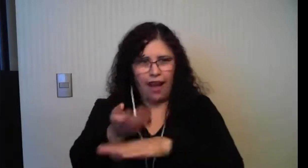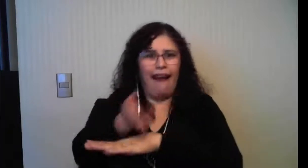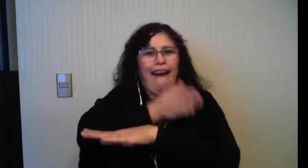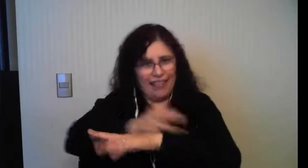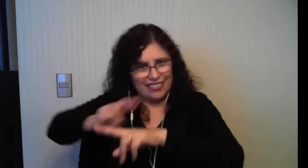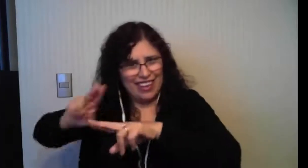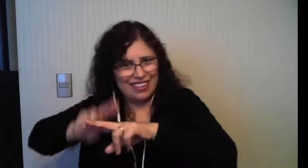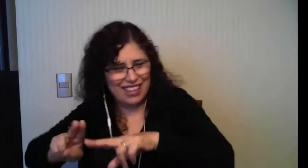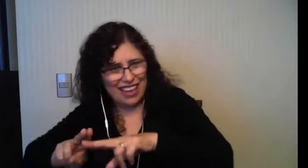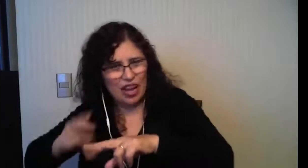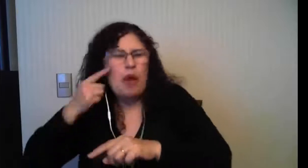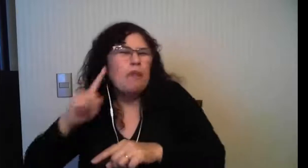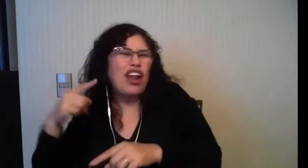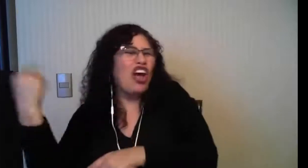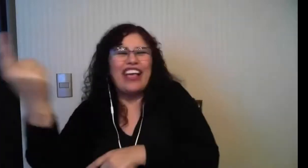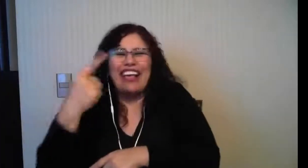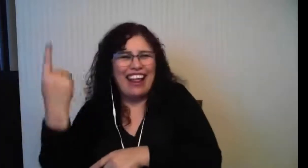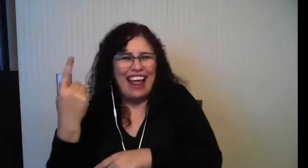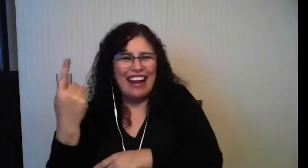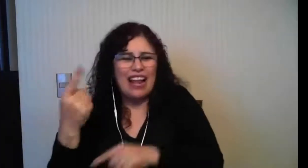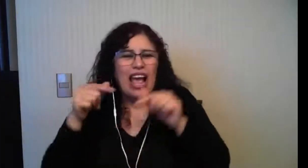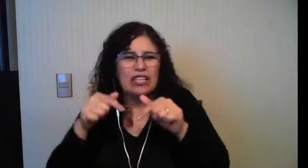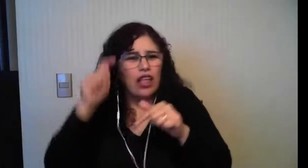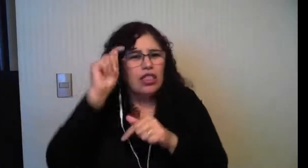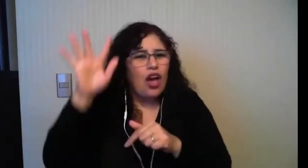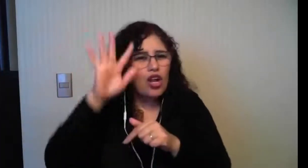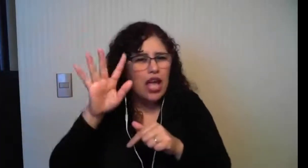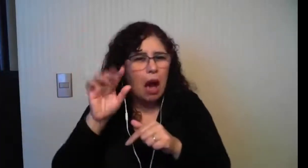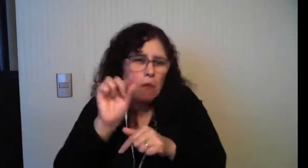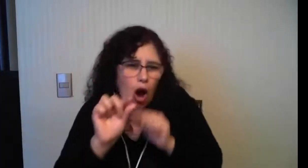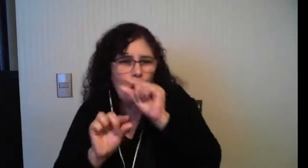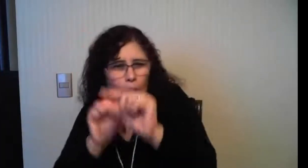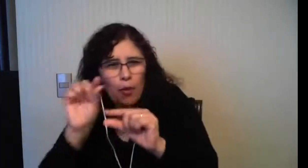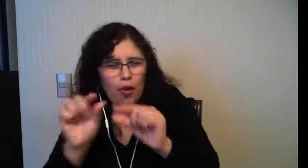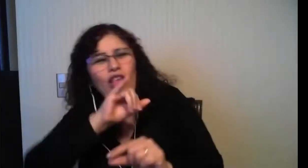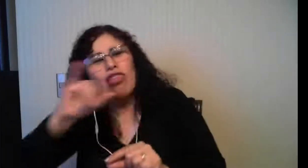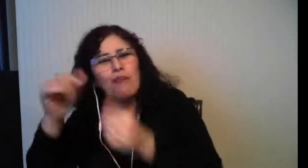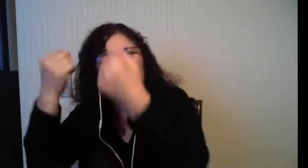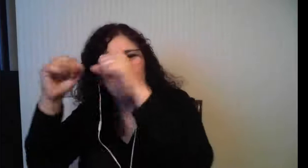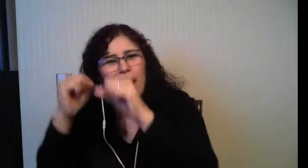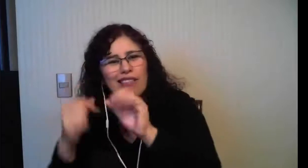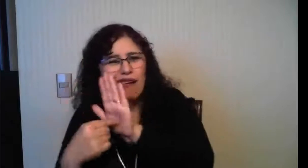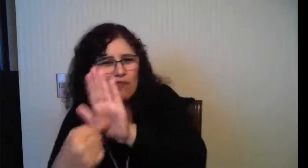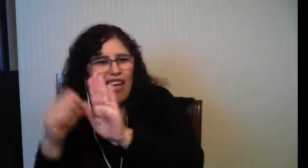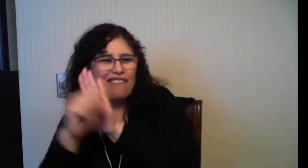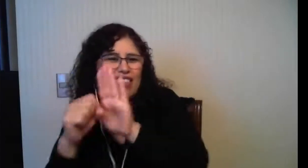pero en general, en términos clínicos, es bueno partir con esto y después le vamos agregando algunas otras cosas más para